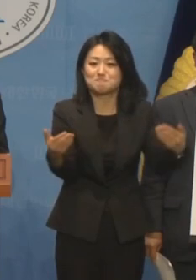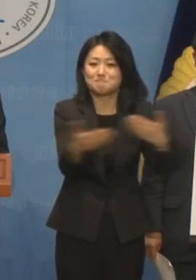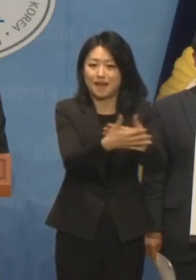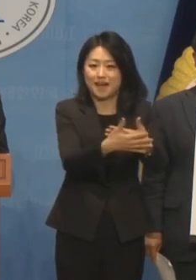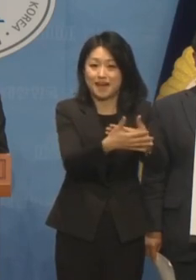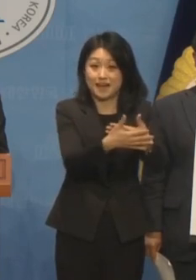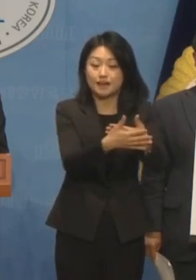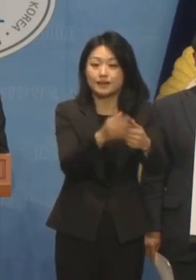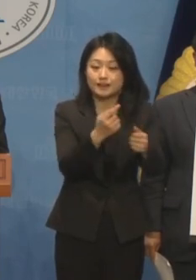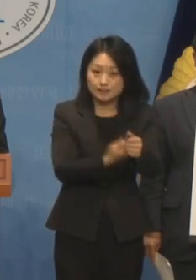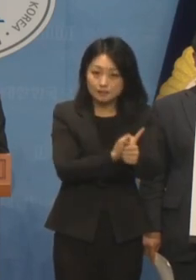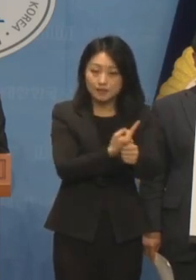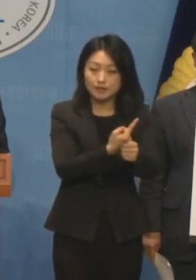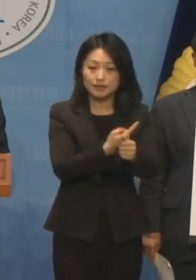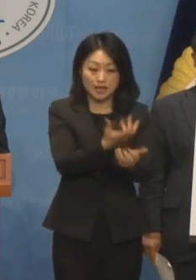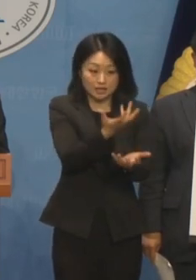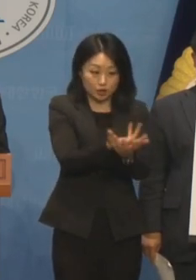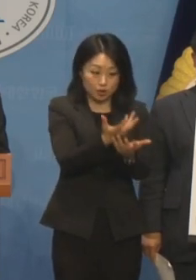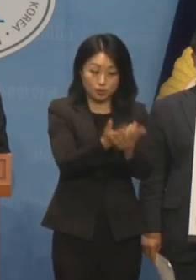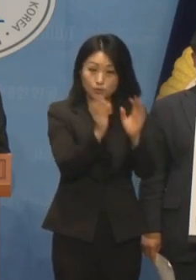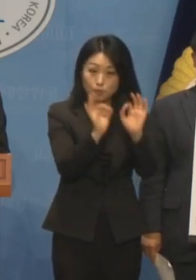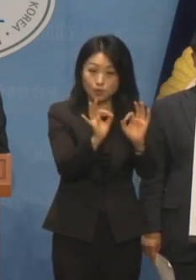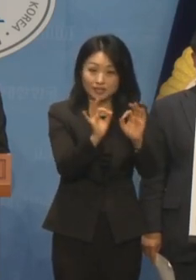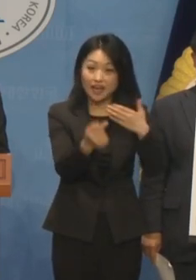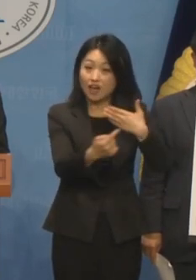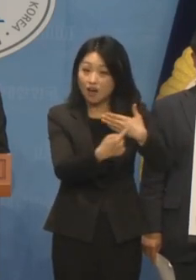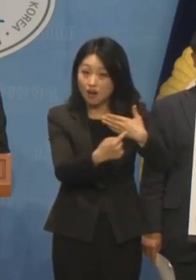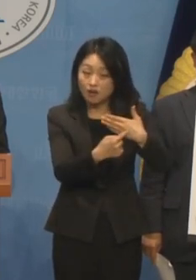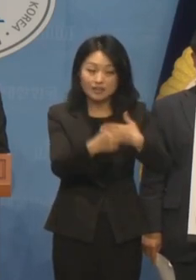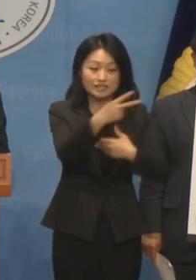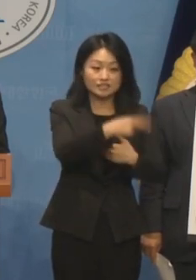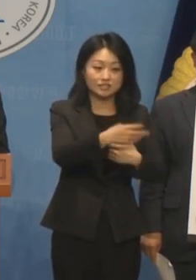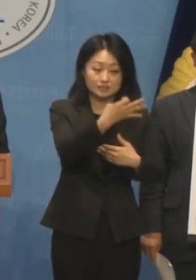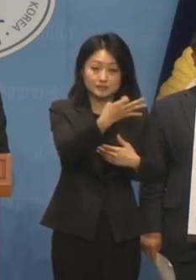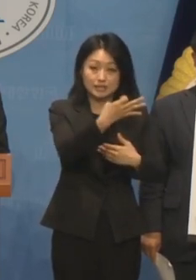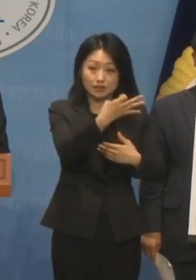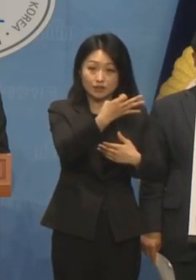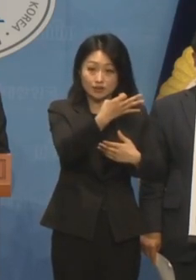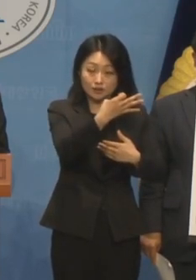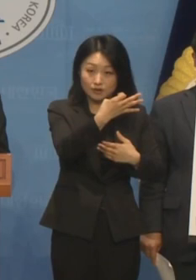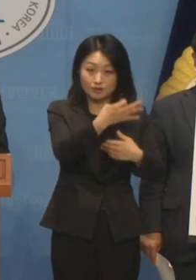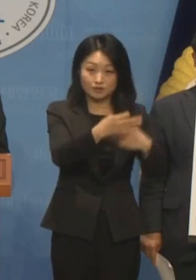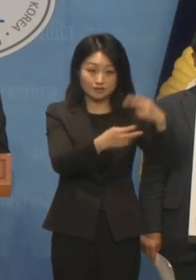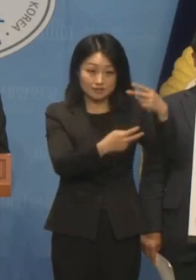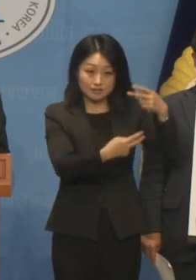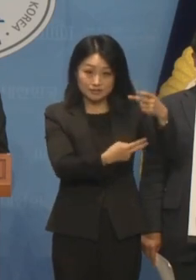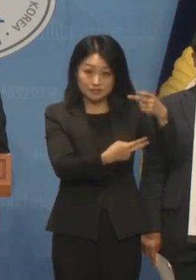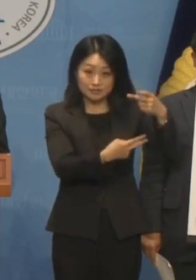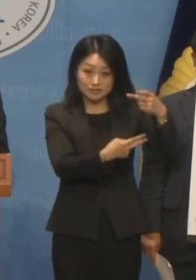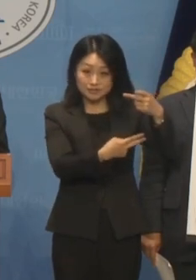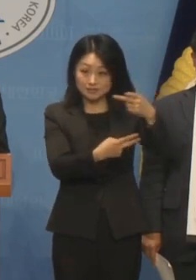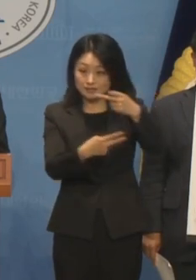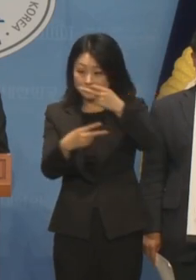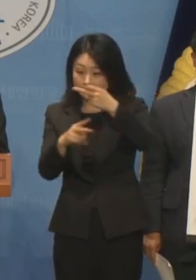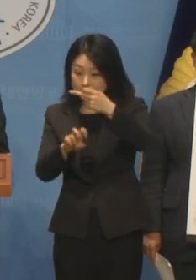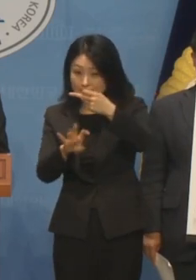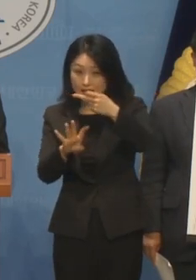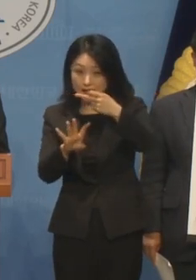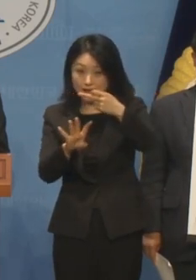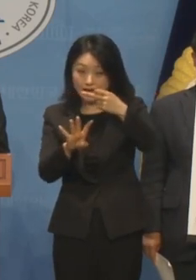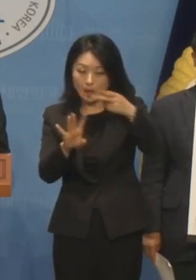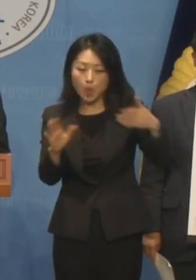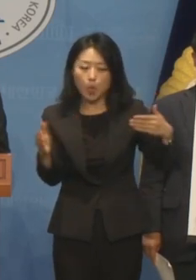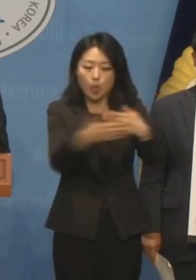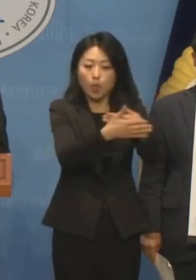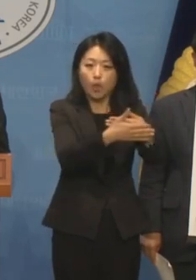2014년 12월 2일자 문서 표지에 2014년 12월 24일자 속지를 짜집기에 새로운